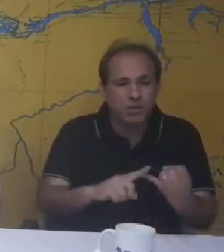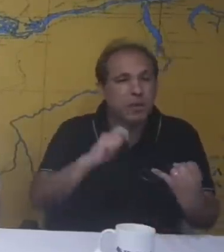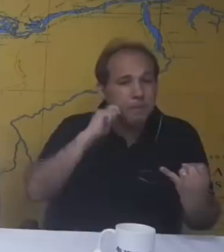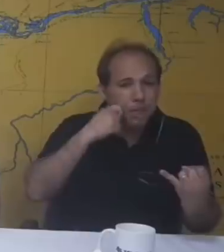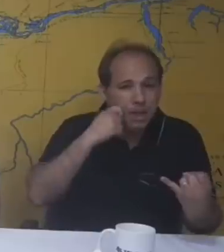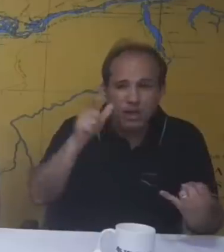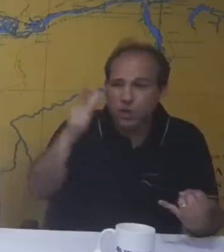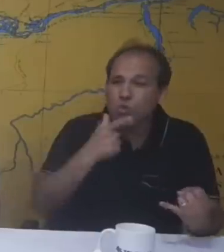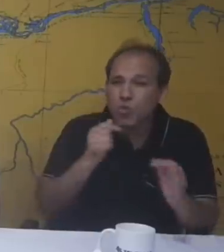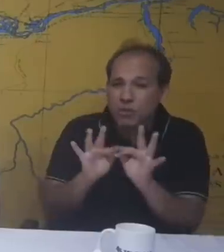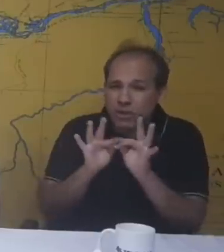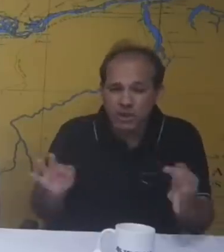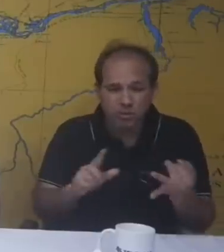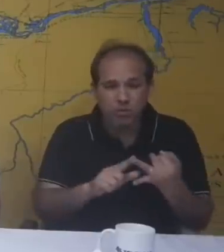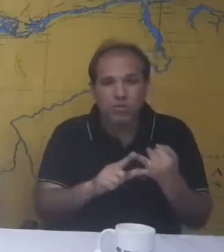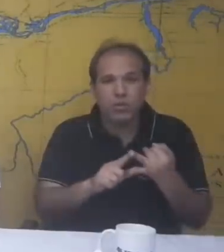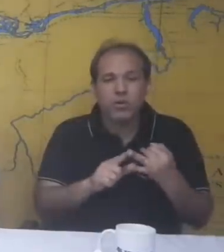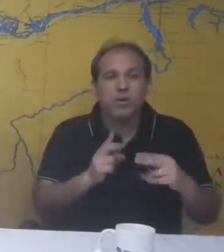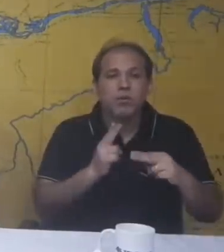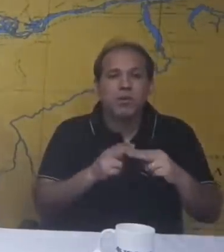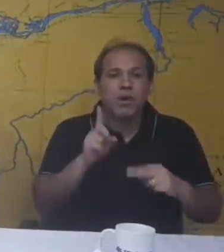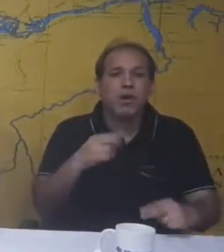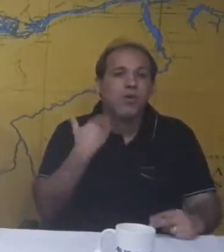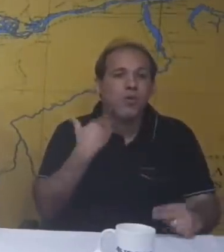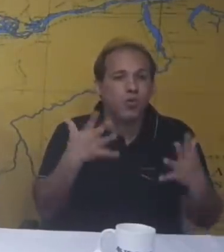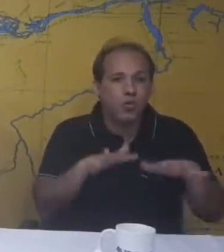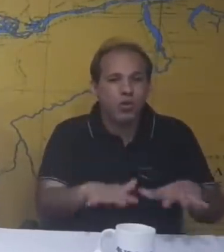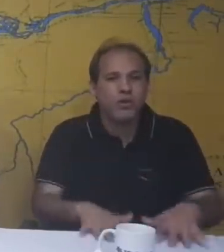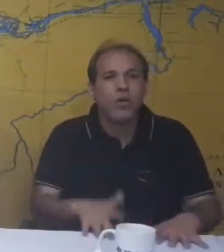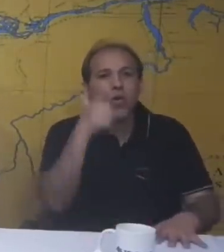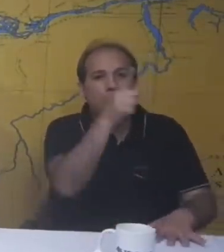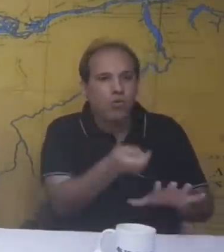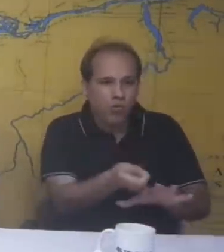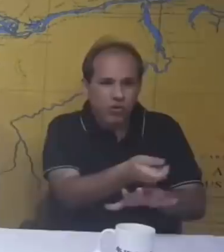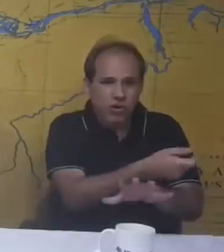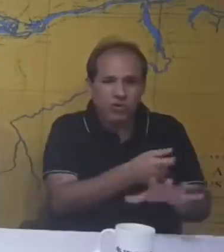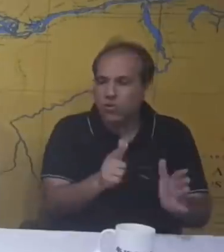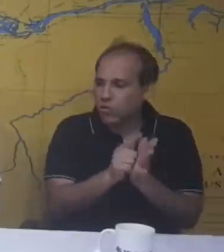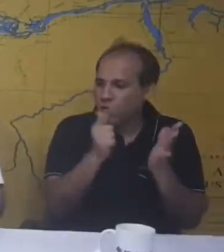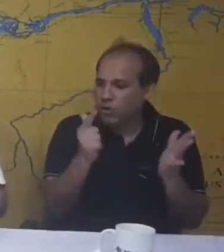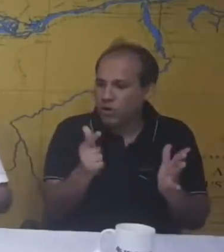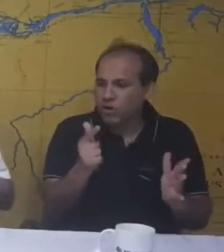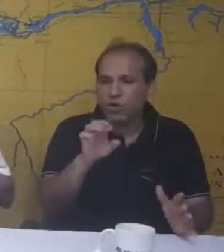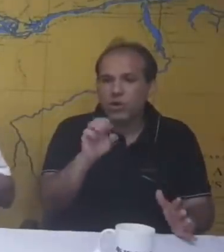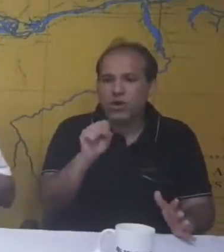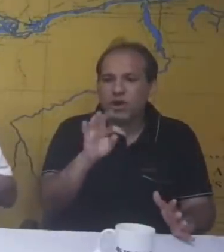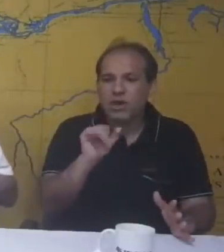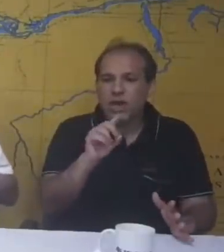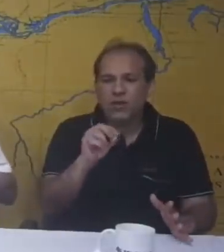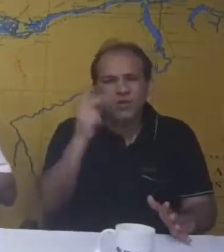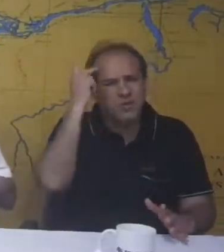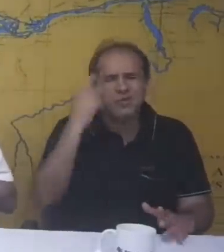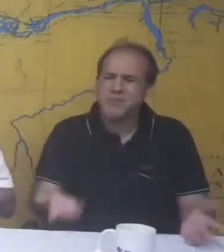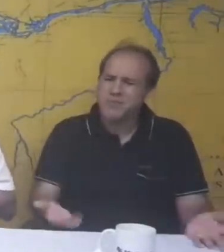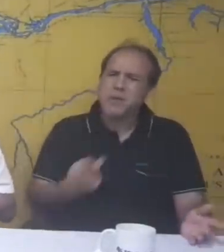seu Joaquim, a Caixa é o banco da inclusão. Mais um fake news, né? Jornal O Estado de São Paulo. Eu falo Estado de São Paulo com dor no coração.